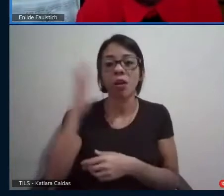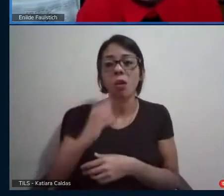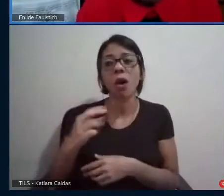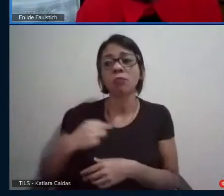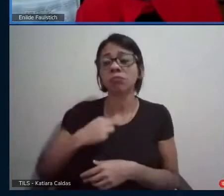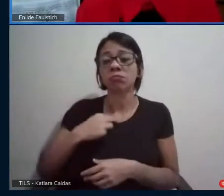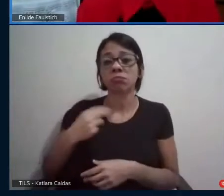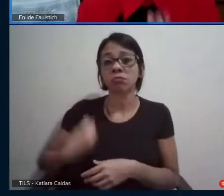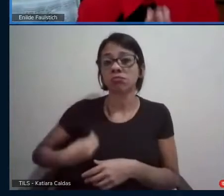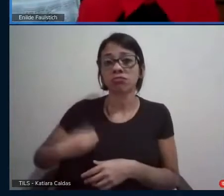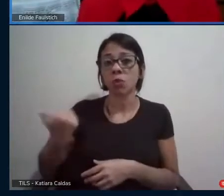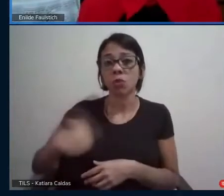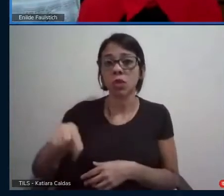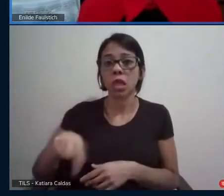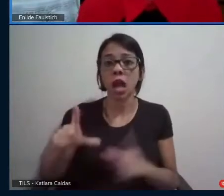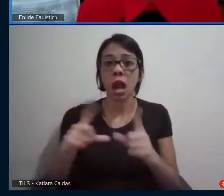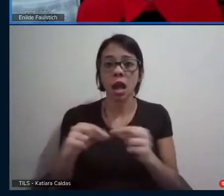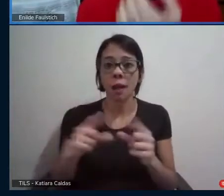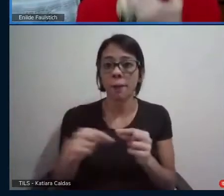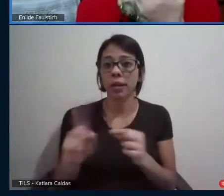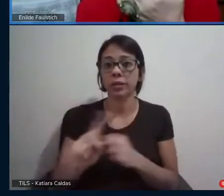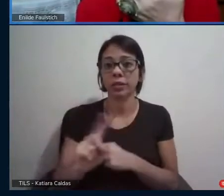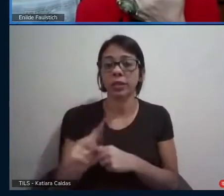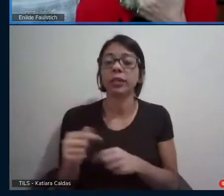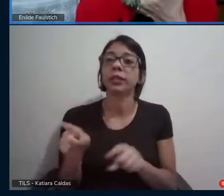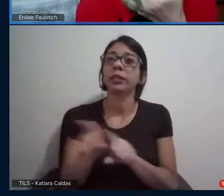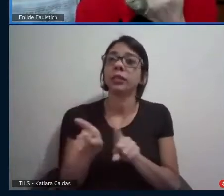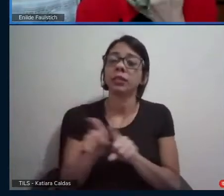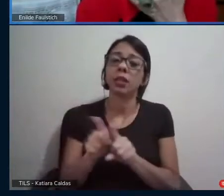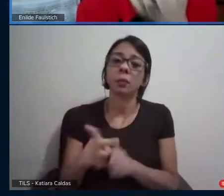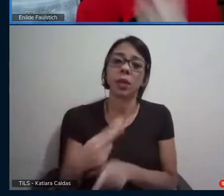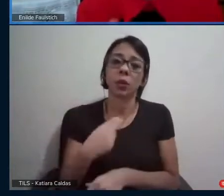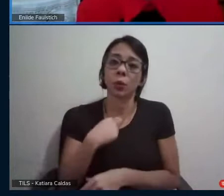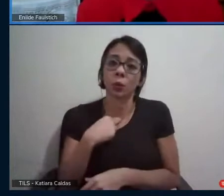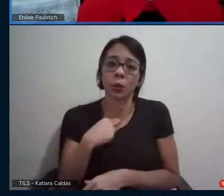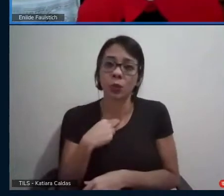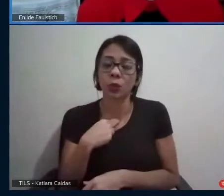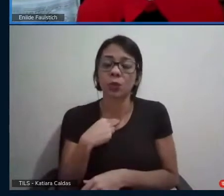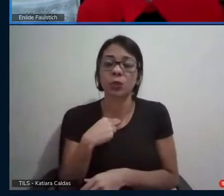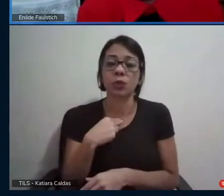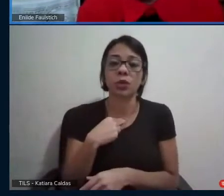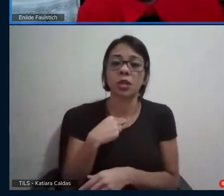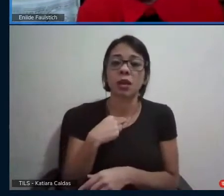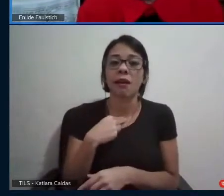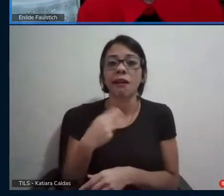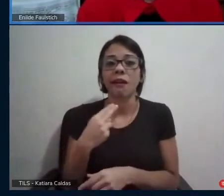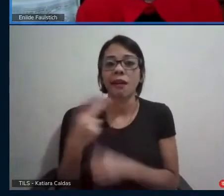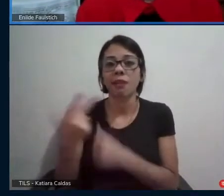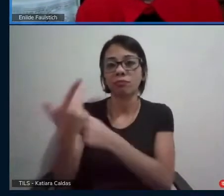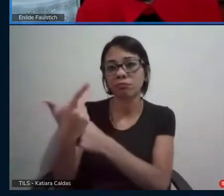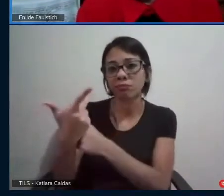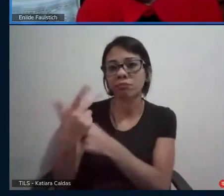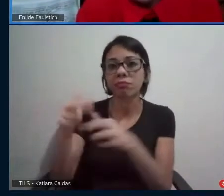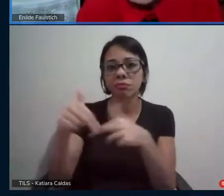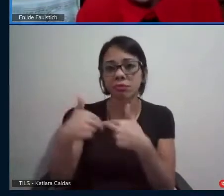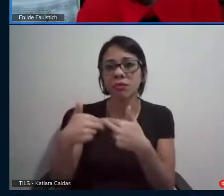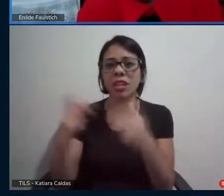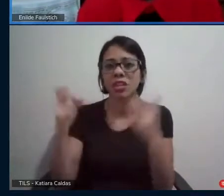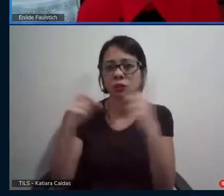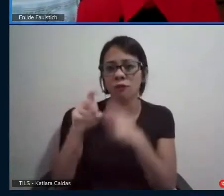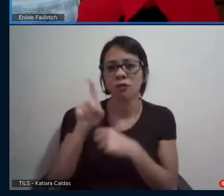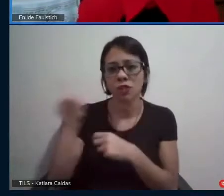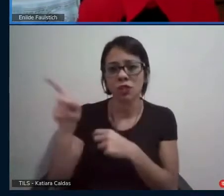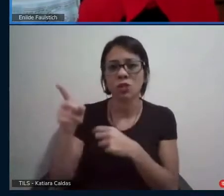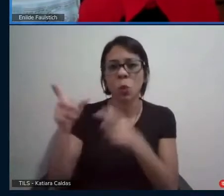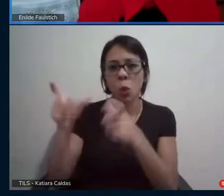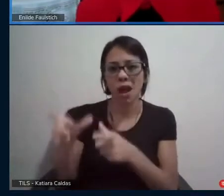não está em Brasília e não pode, portanto, não pode abrir câmera, tá difícil para